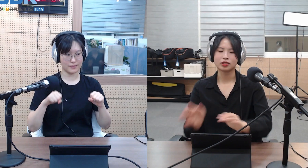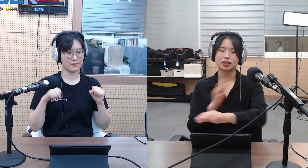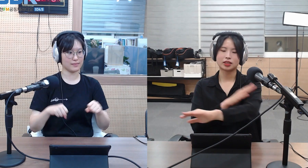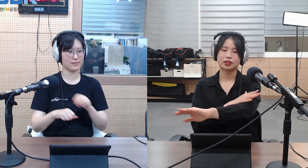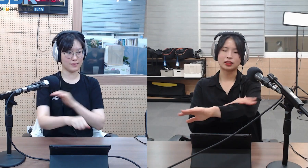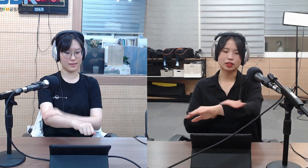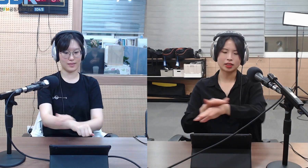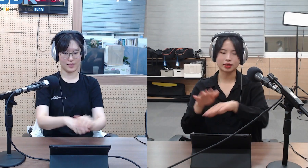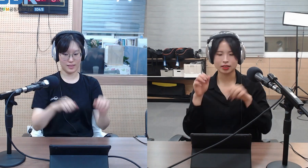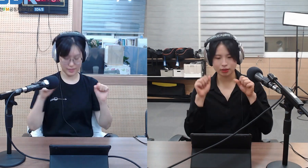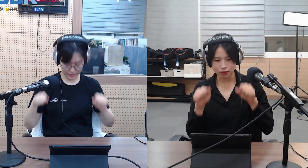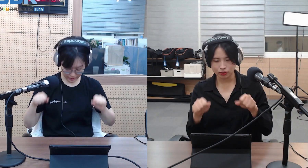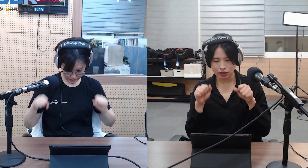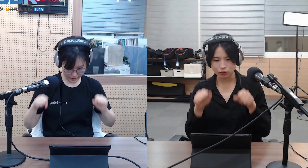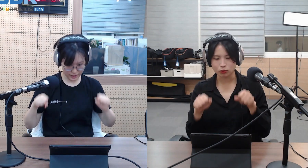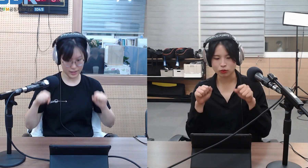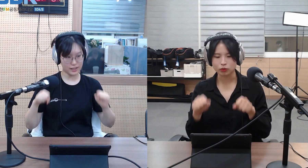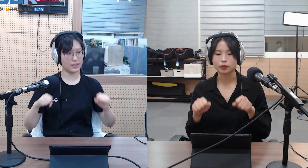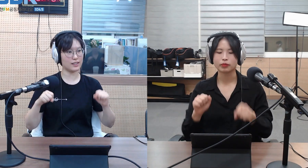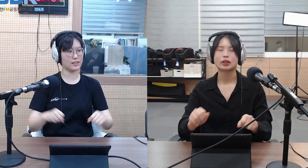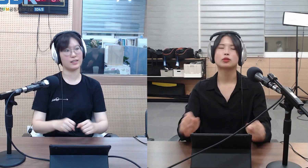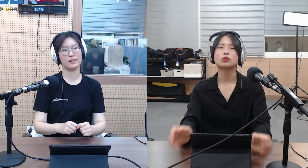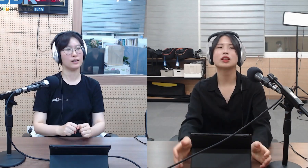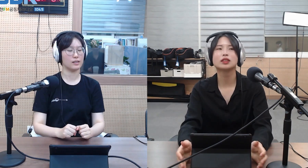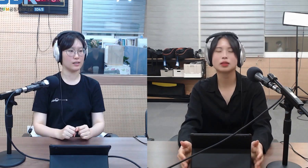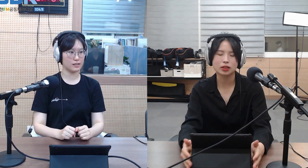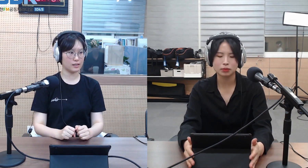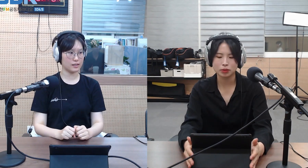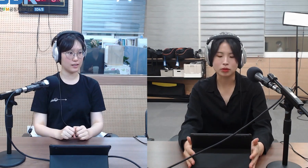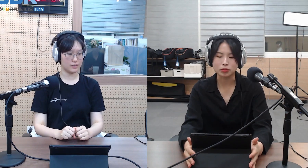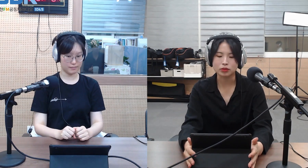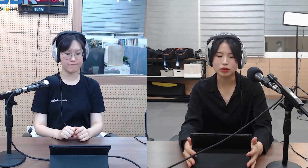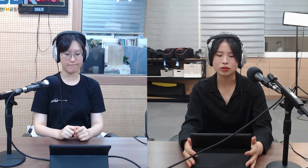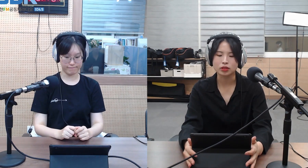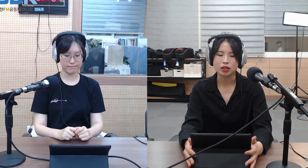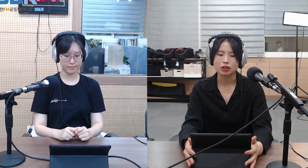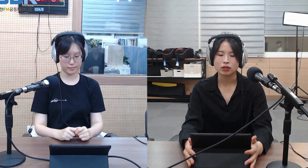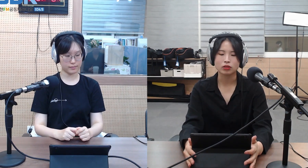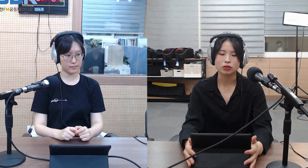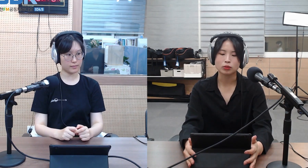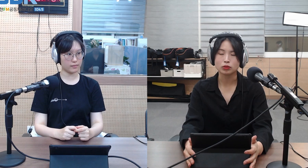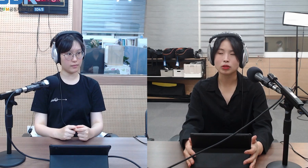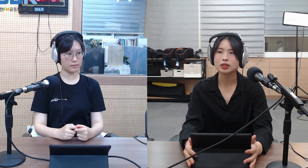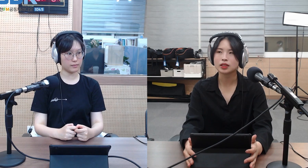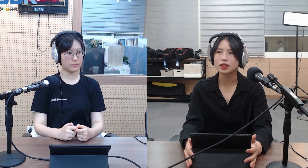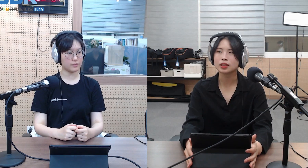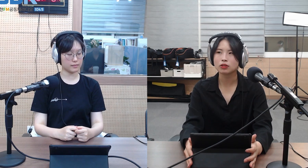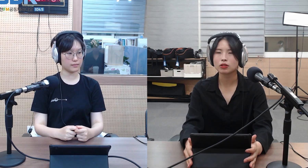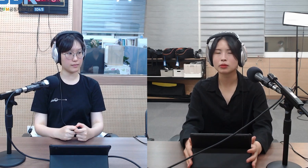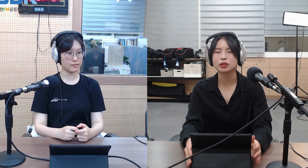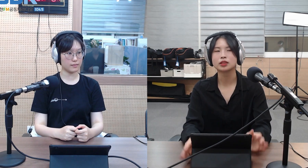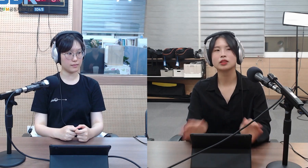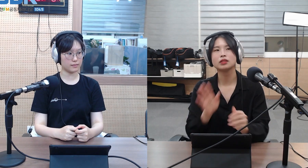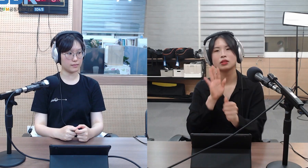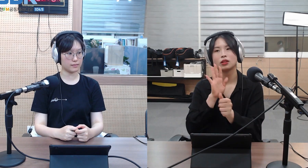안녕하세요. 안녕하세요. 안녕하세요. 하고 고객님은 할 필요 없고 뭐 도와드릴까요? 하면은